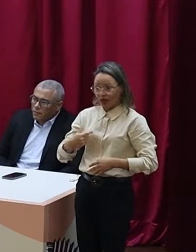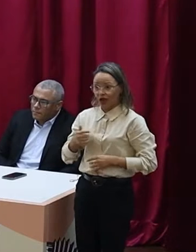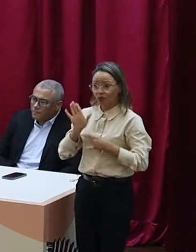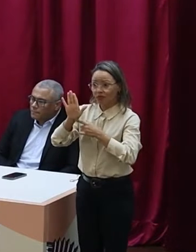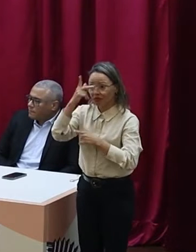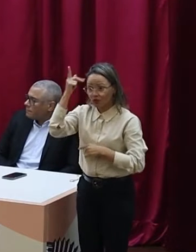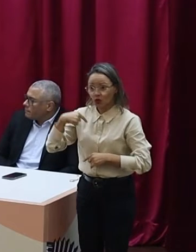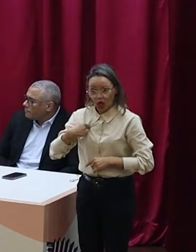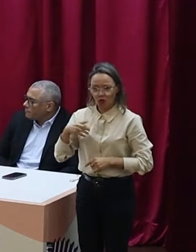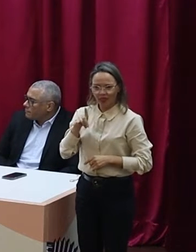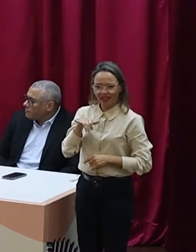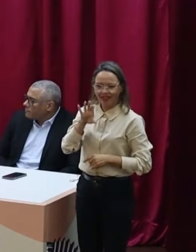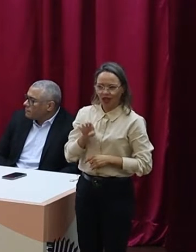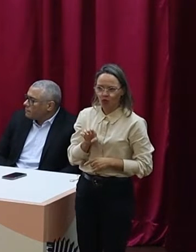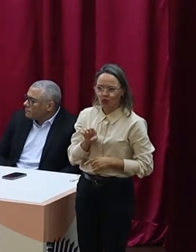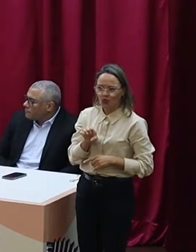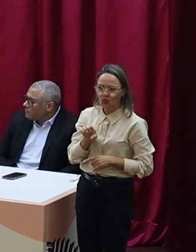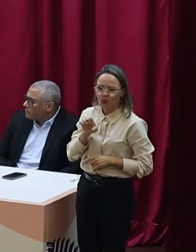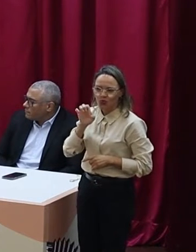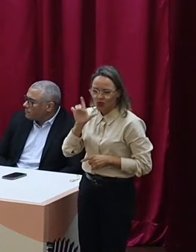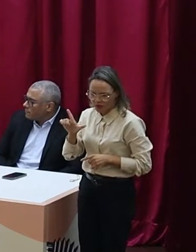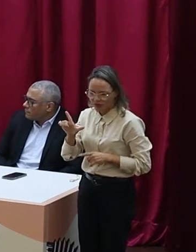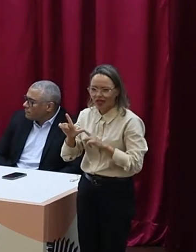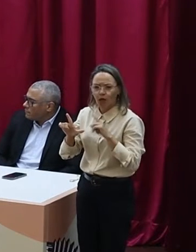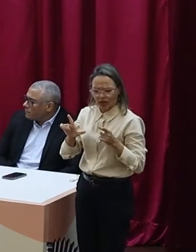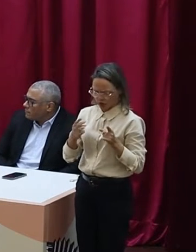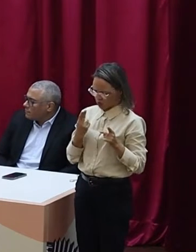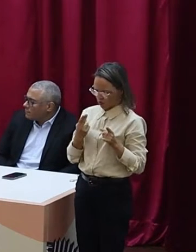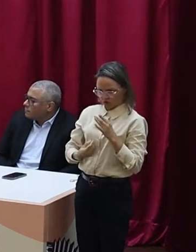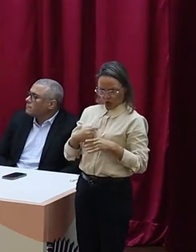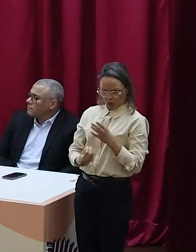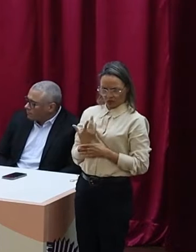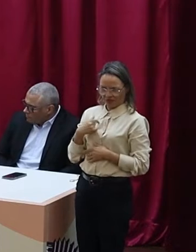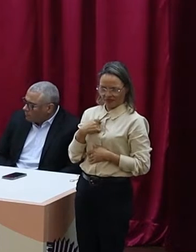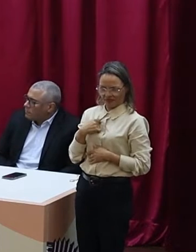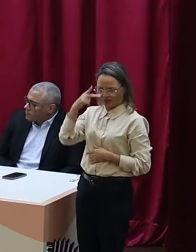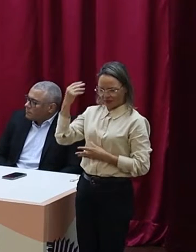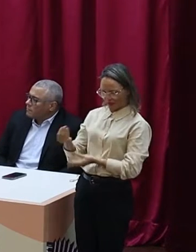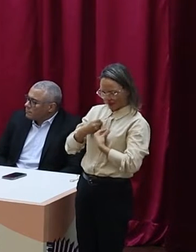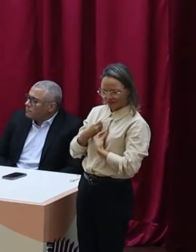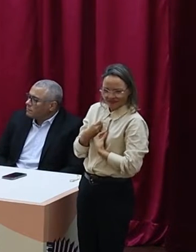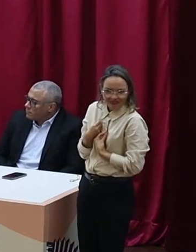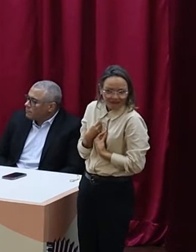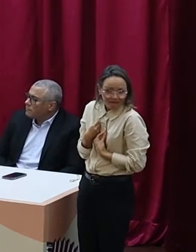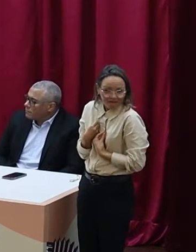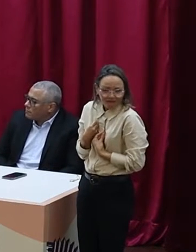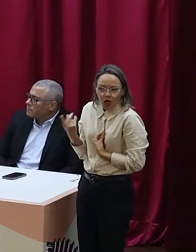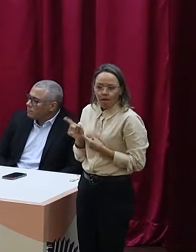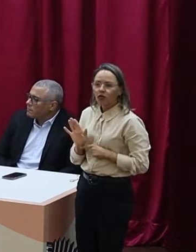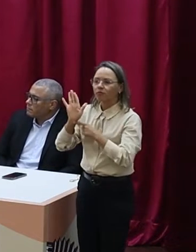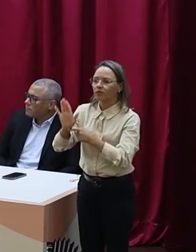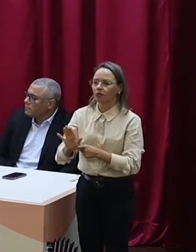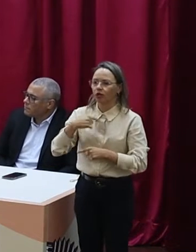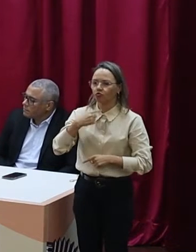para as pessoas, eu sou Daniel, mas é interessante que esse nome não fui eu que inventei, né? Ele foi dado por mim, mas eu me apresento como se